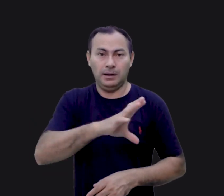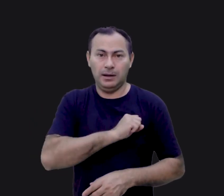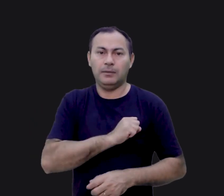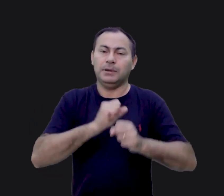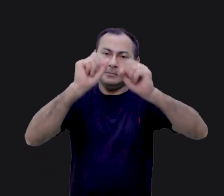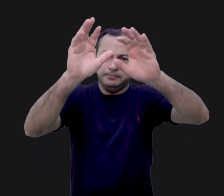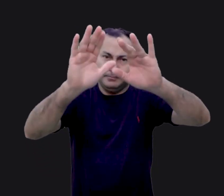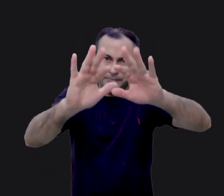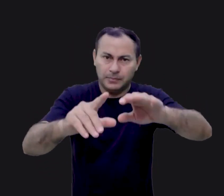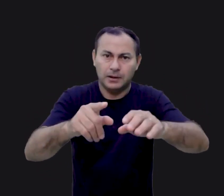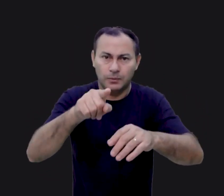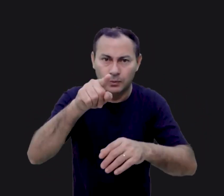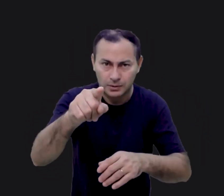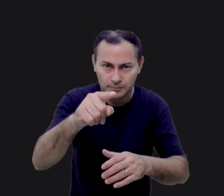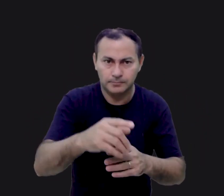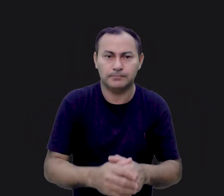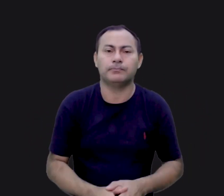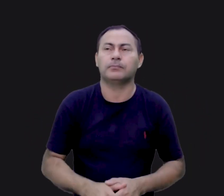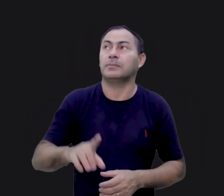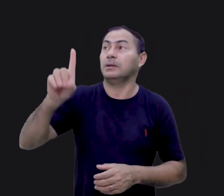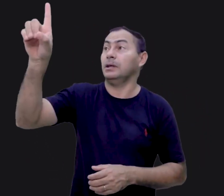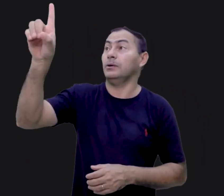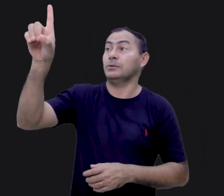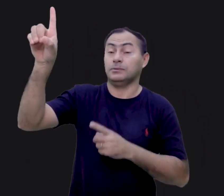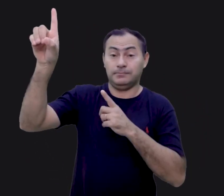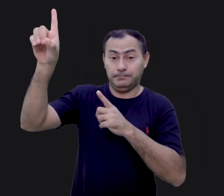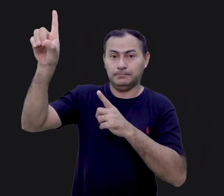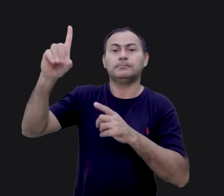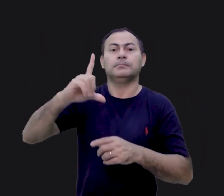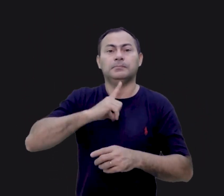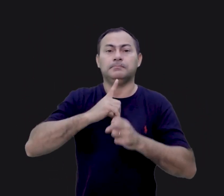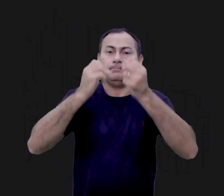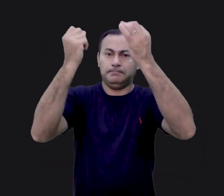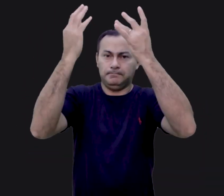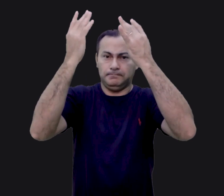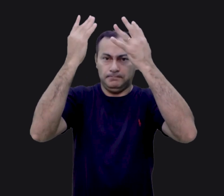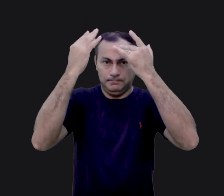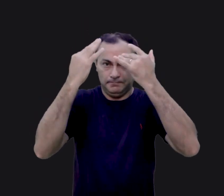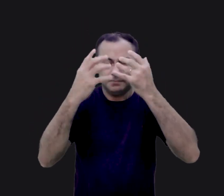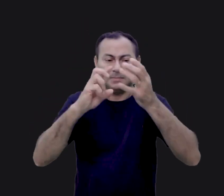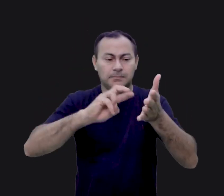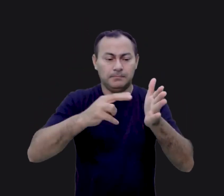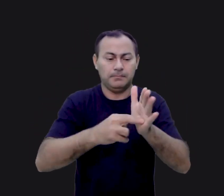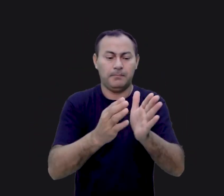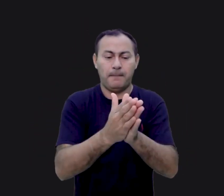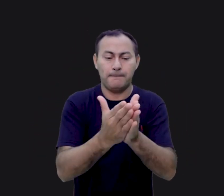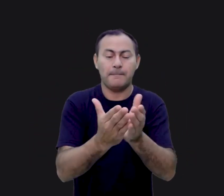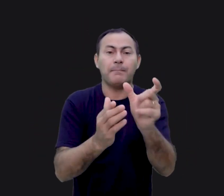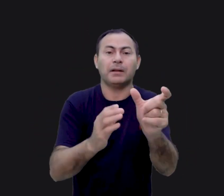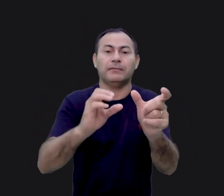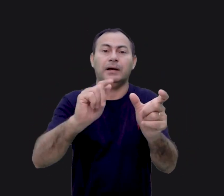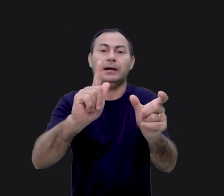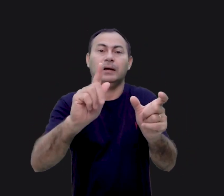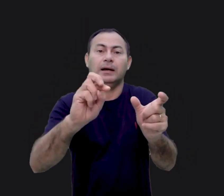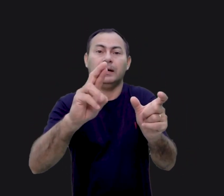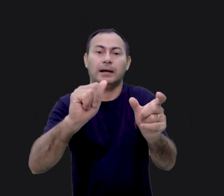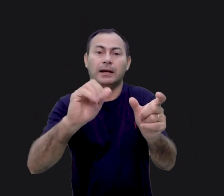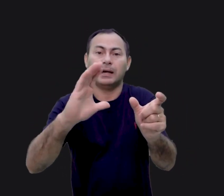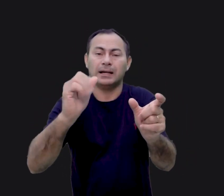ele ama e abençoa você ele é um Deus que possui graça é isso que significa a palavra graça E é